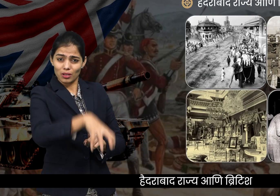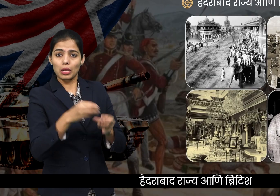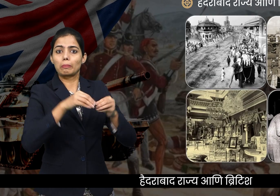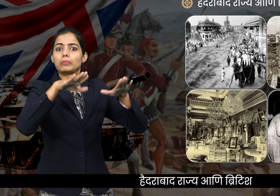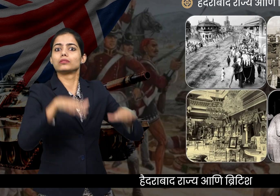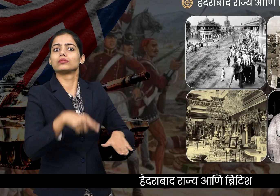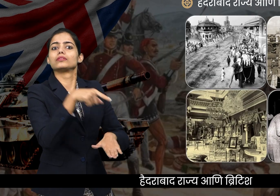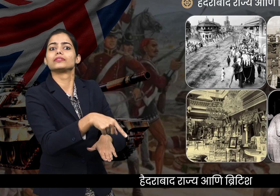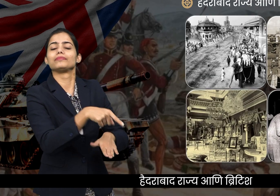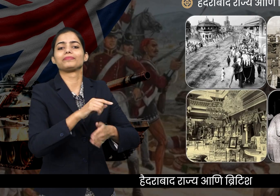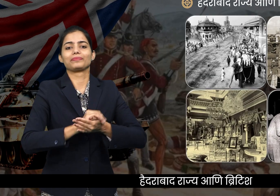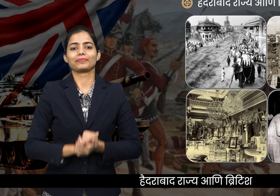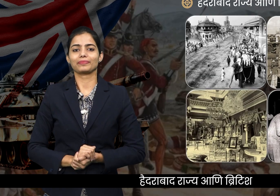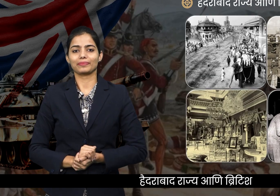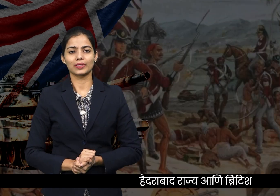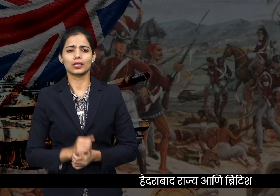हैदराबाद राज्य आणि ब्रिटिश.